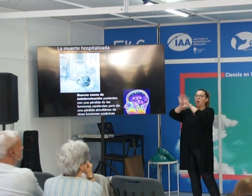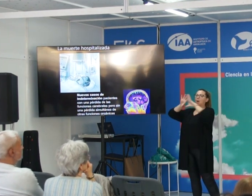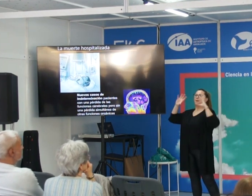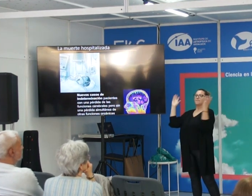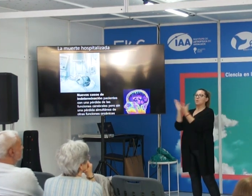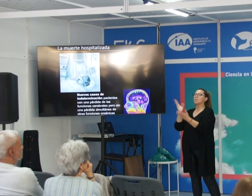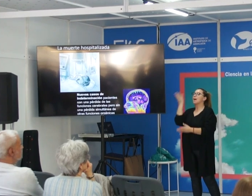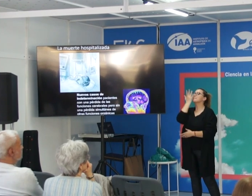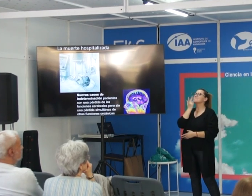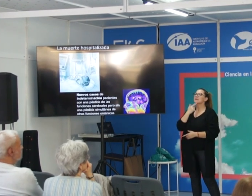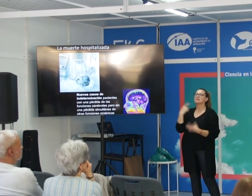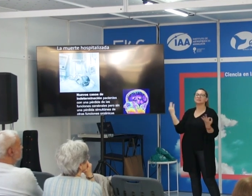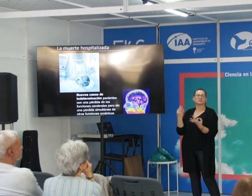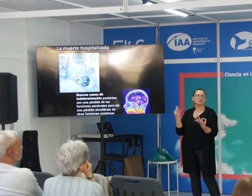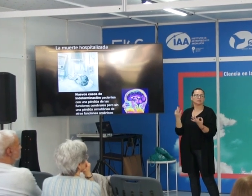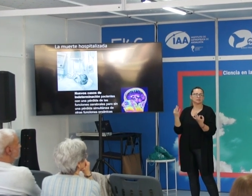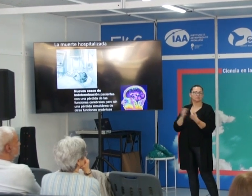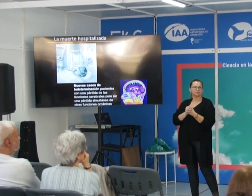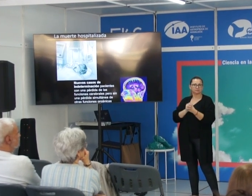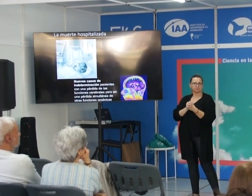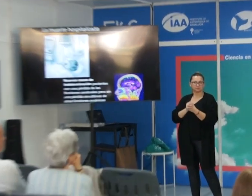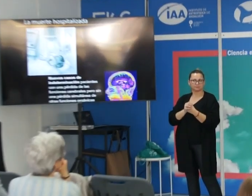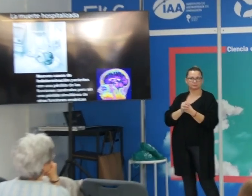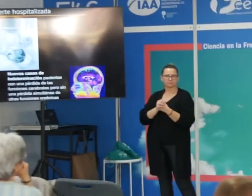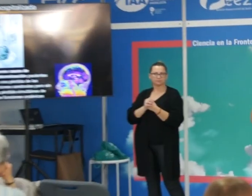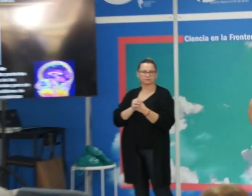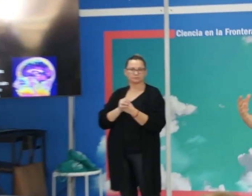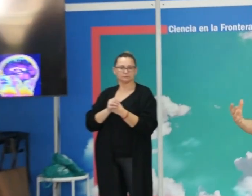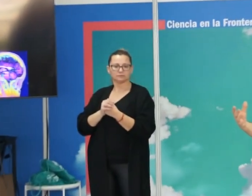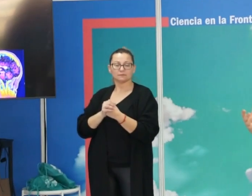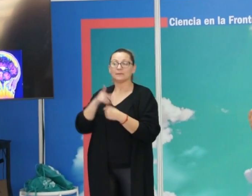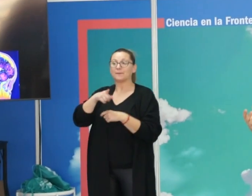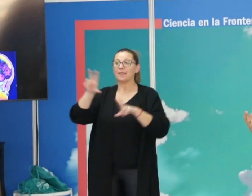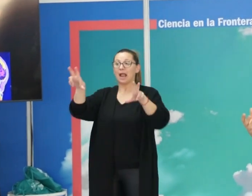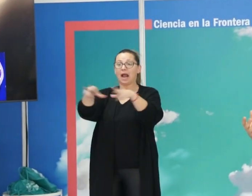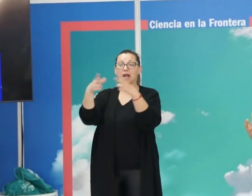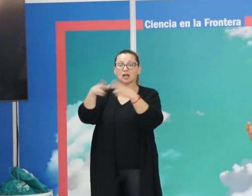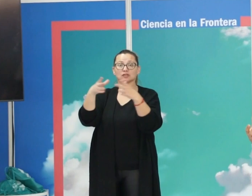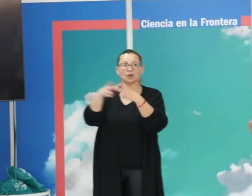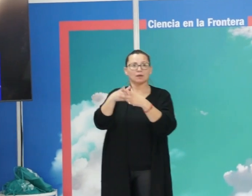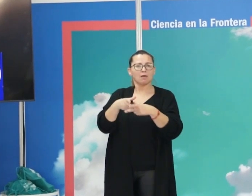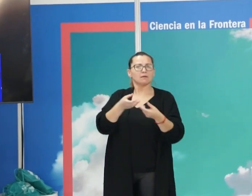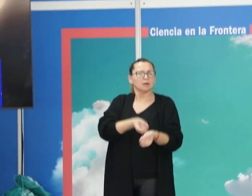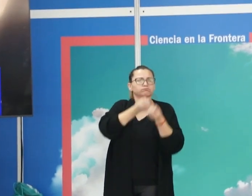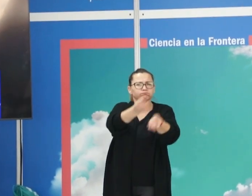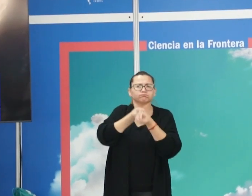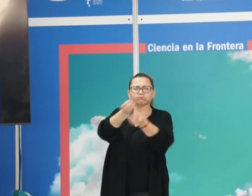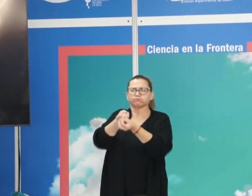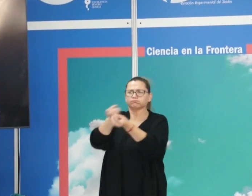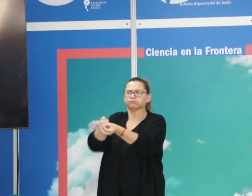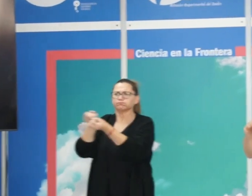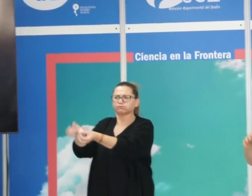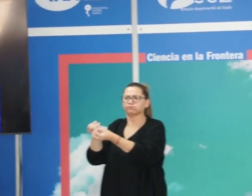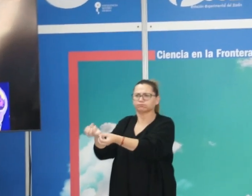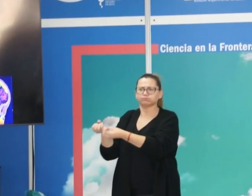prefirieron hacer otra cosa, y es, en vez de convencer a la sociedad de que era aceptable extraer los órganos de esas personas